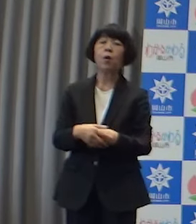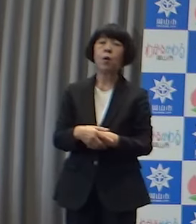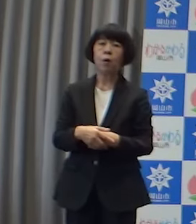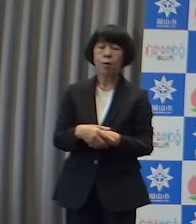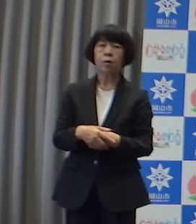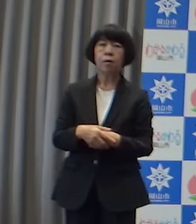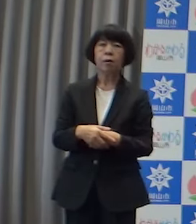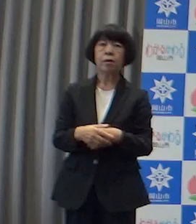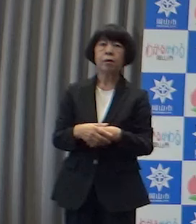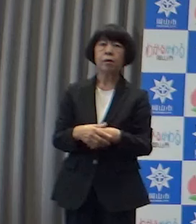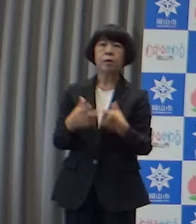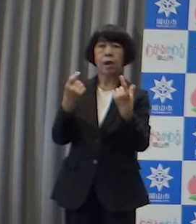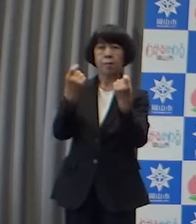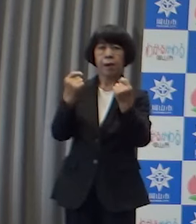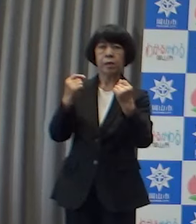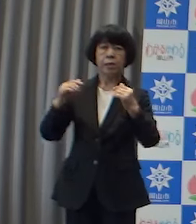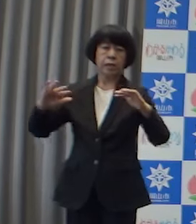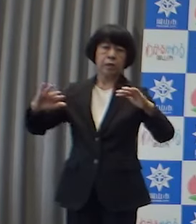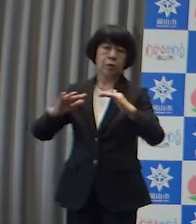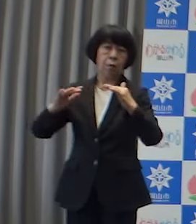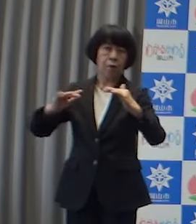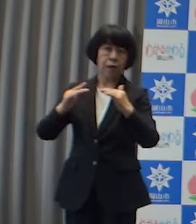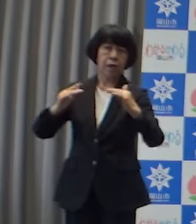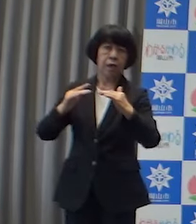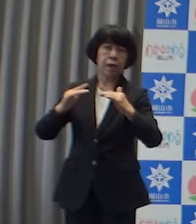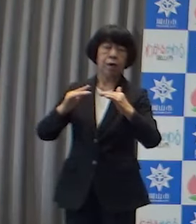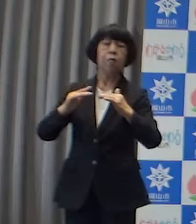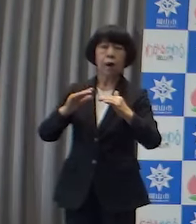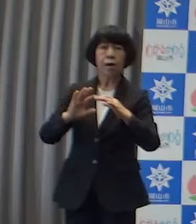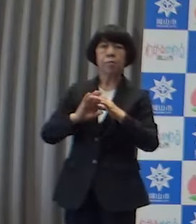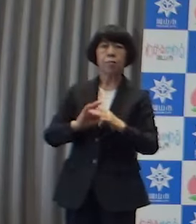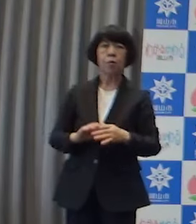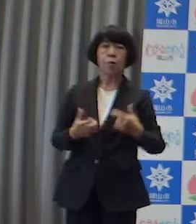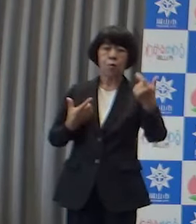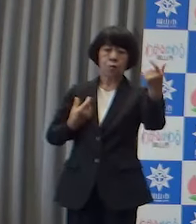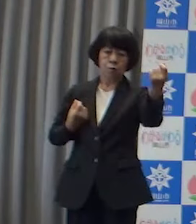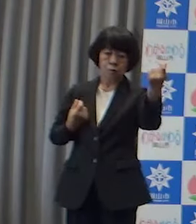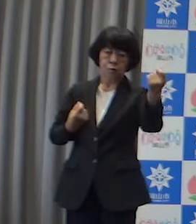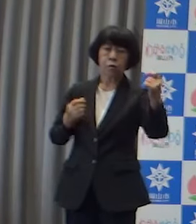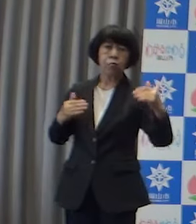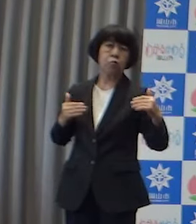協議は続けさせていただきたいというように思っております。